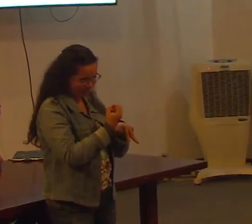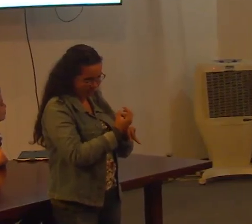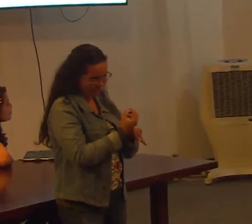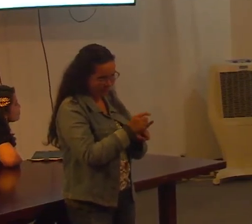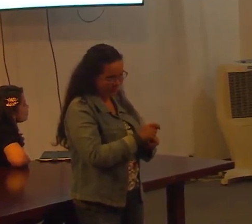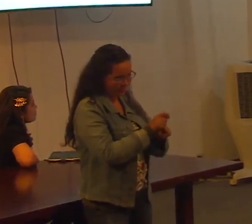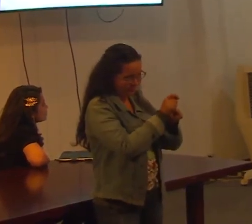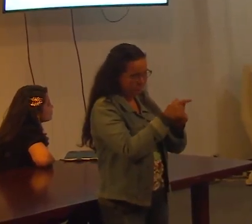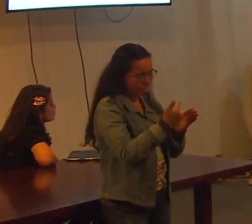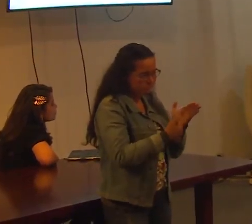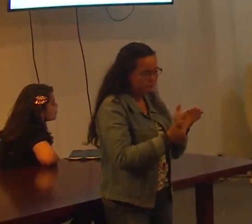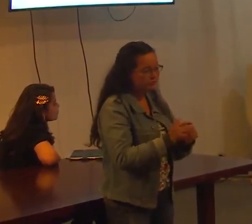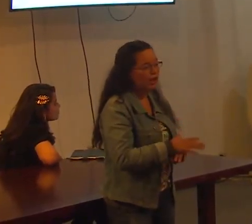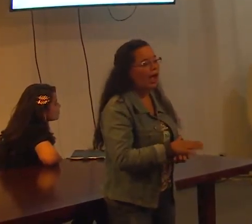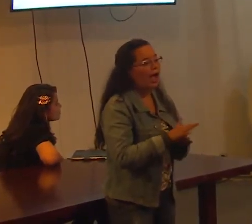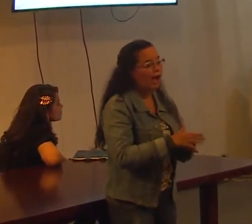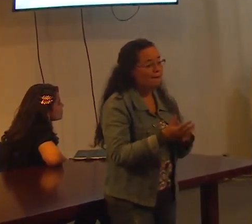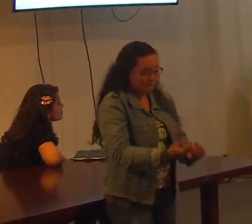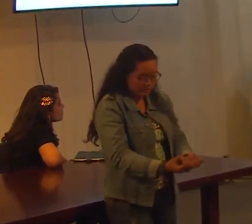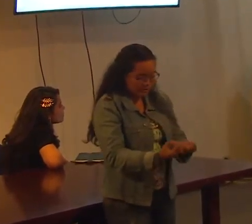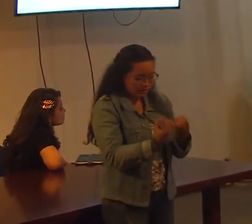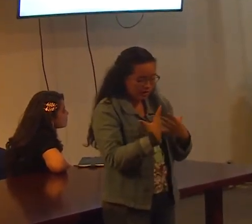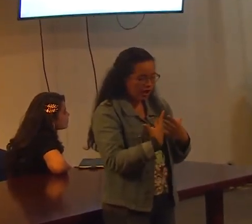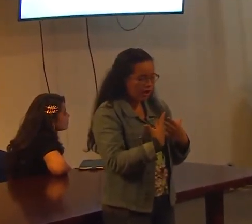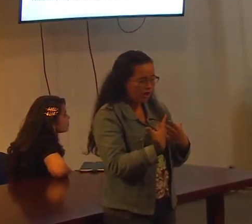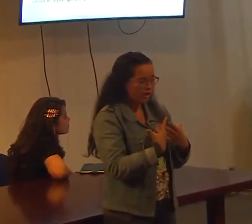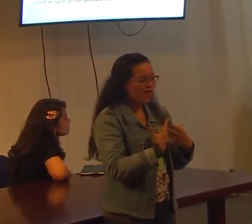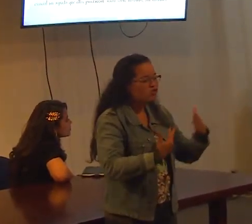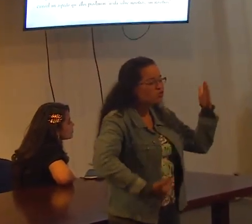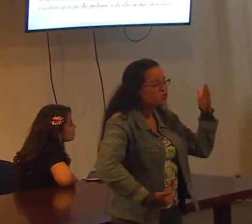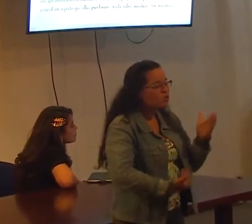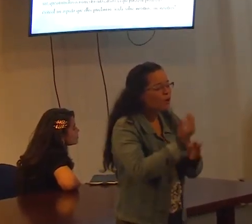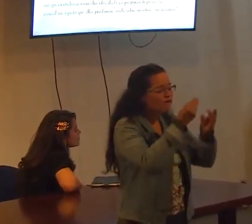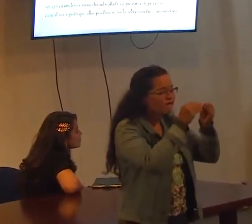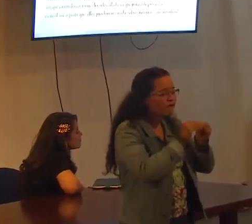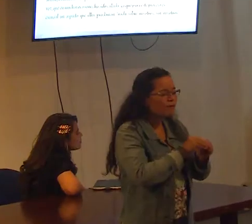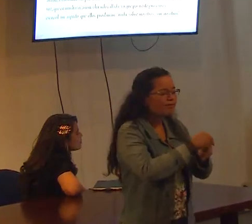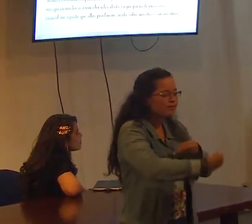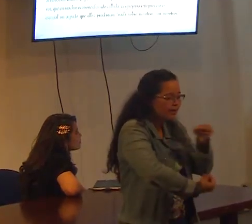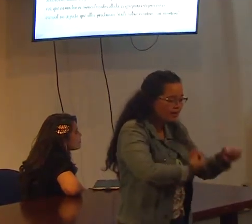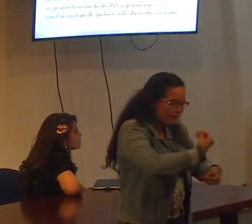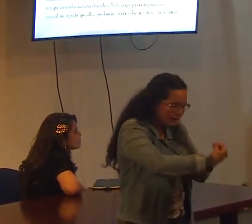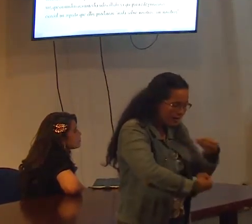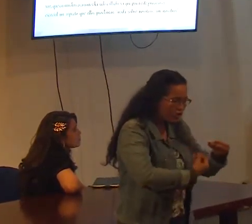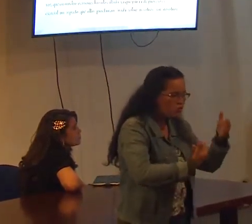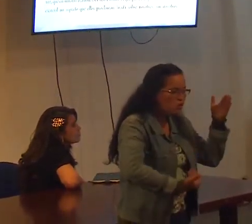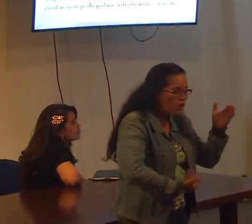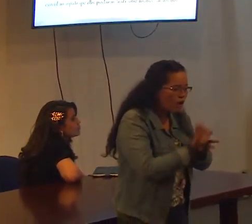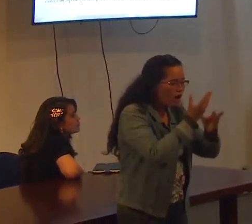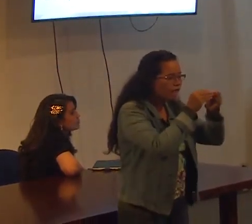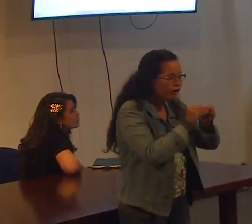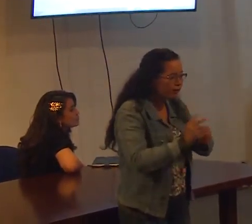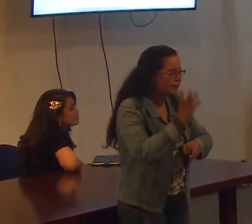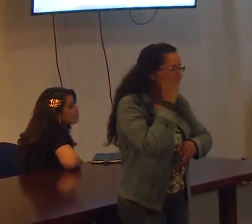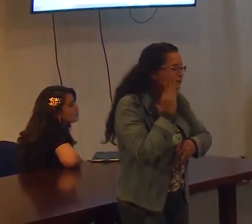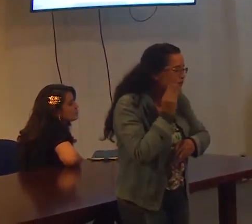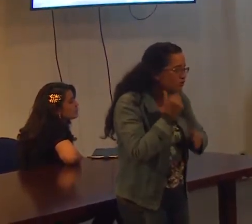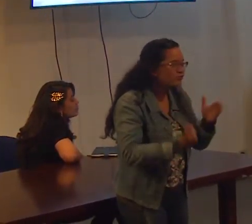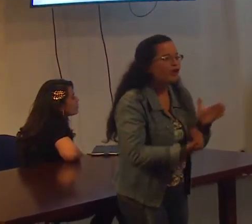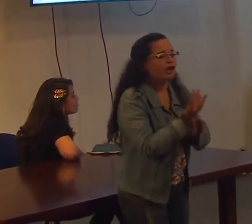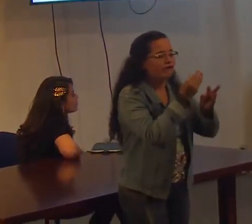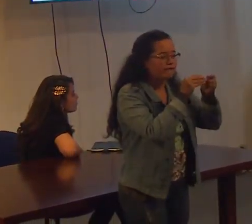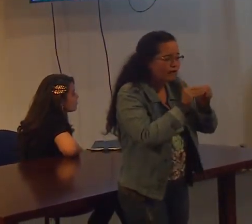Nos da esa posibilidad de hacer nuevas formas de hacer, nuevas formas de experimentar, nuevas